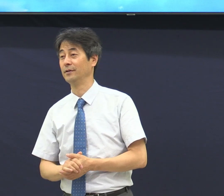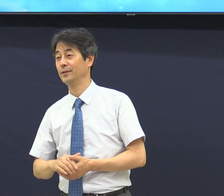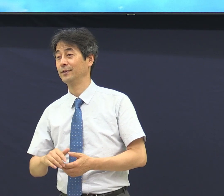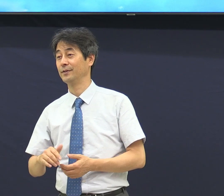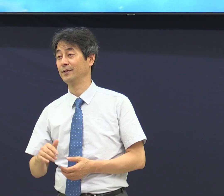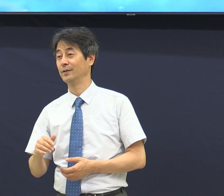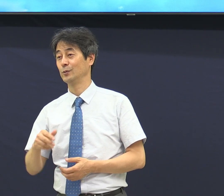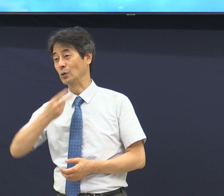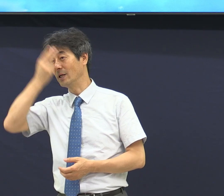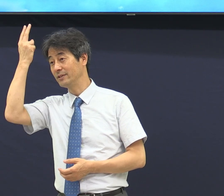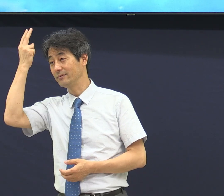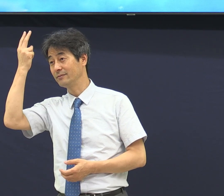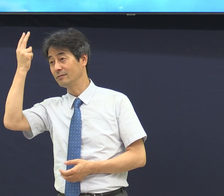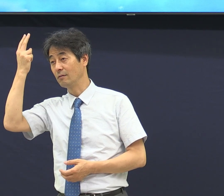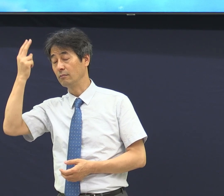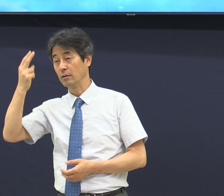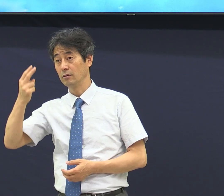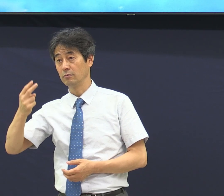그렇습니다. 요셉은